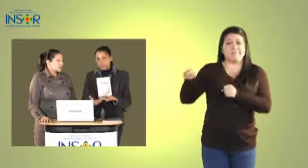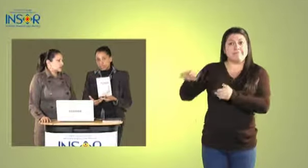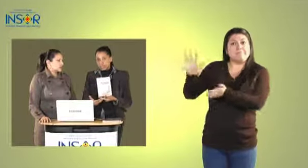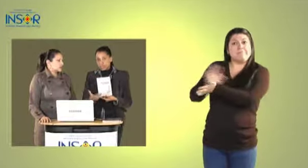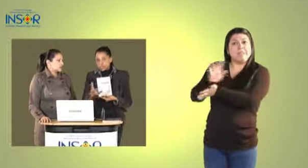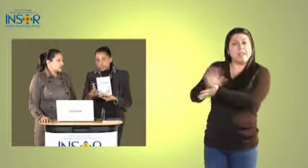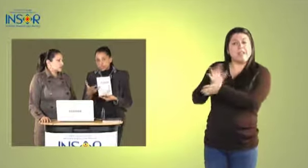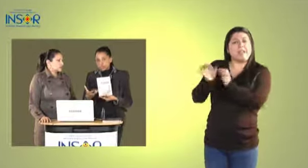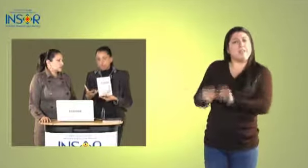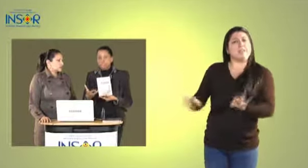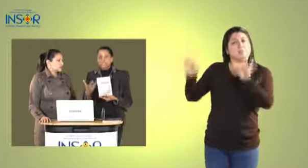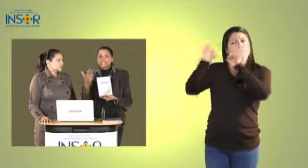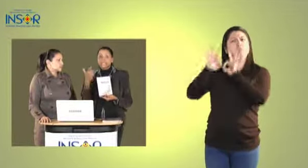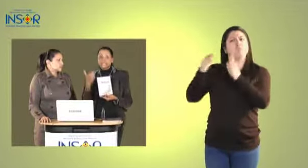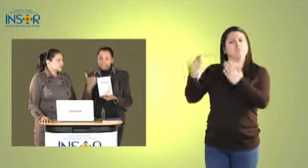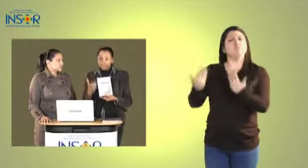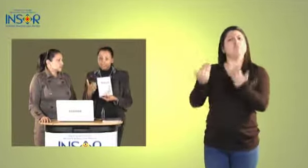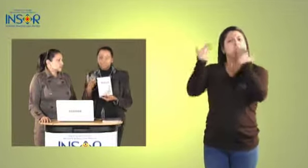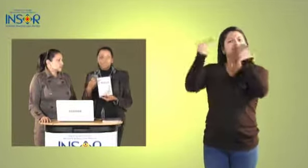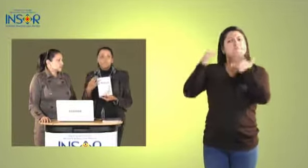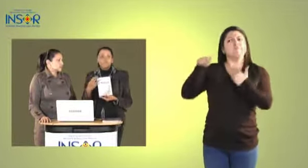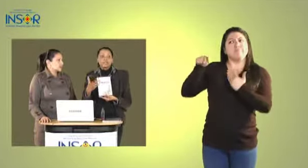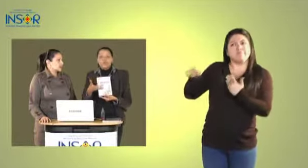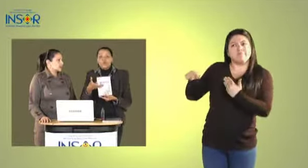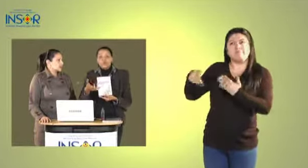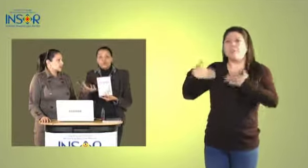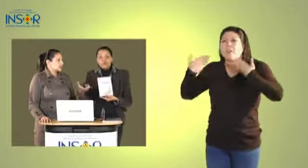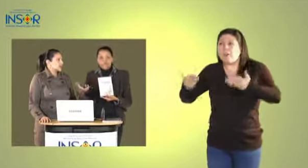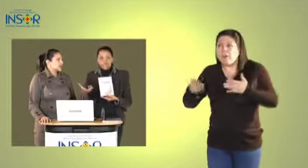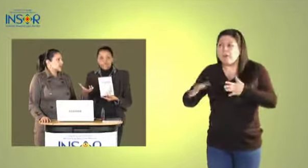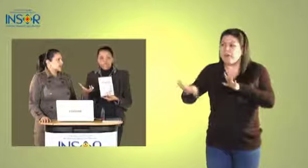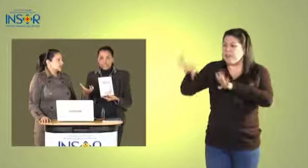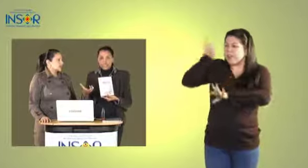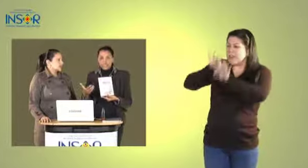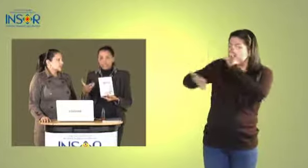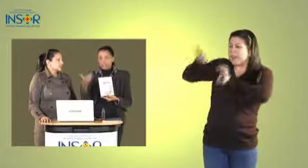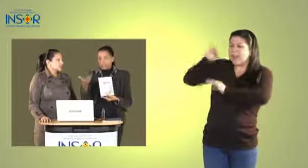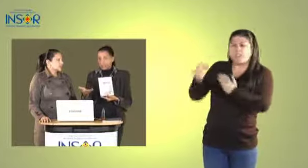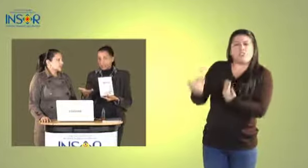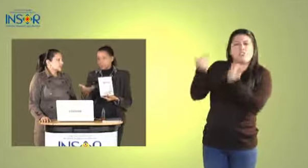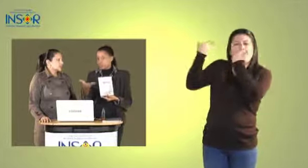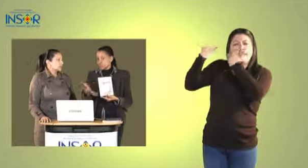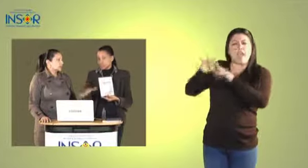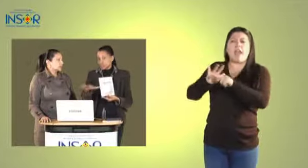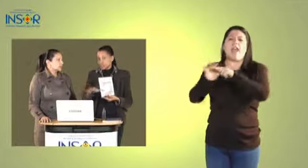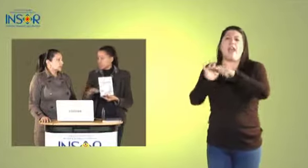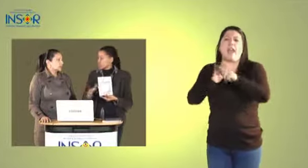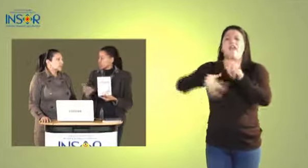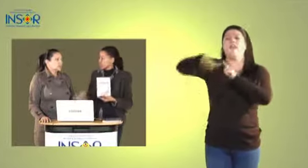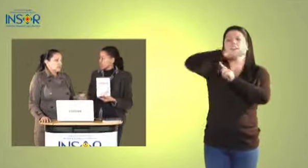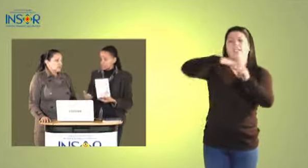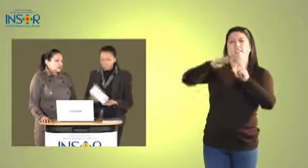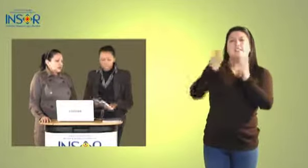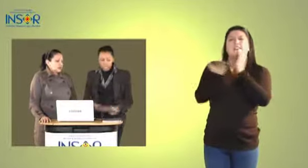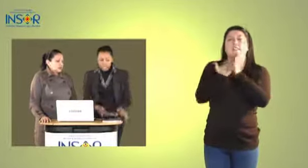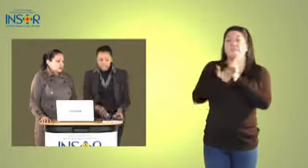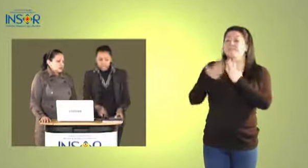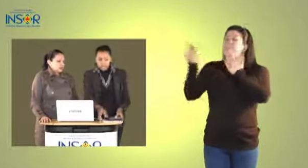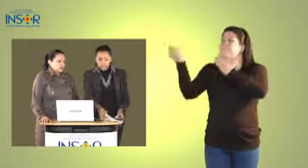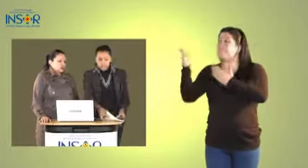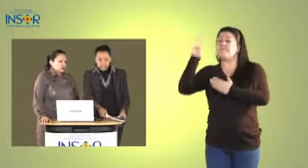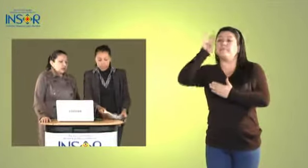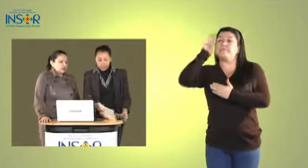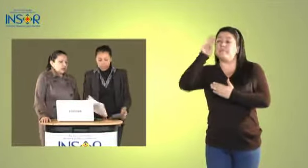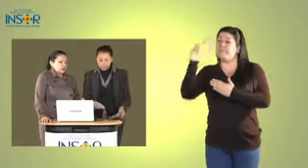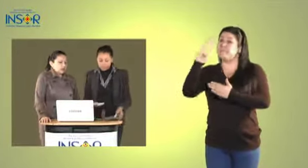ustedes van a tener un buen insumo para que desde allí puedan coger lo que ustedes necesitan e implementar en su contexto escolar. Vivi,